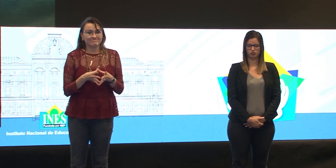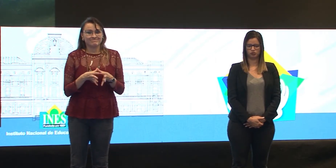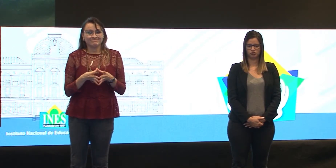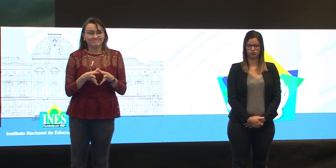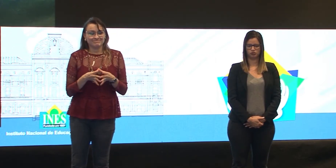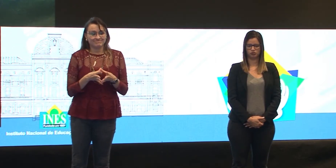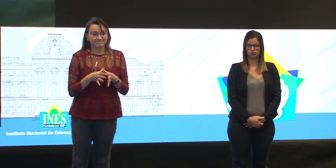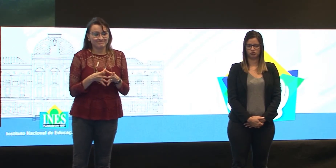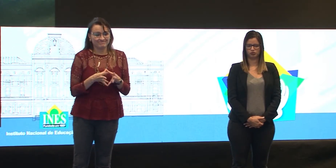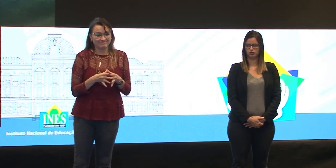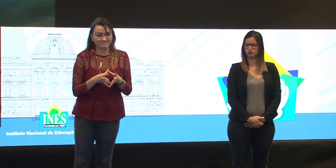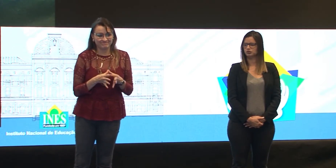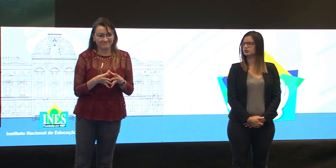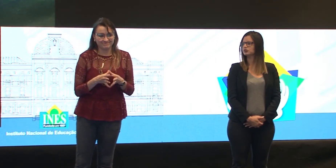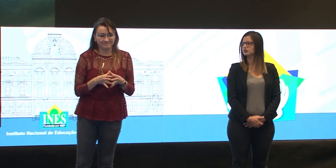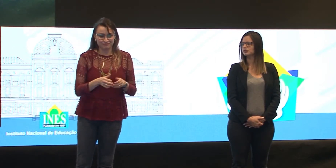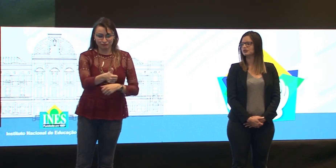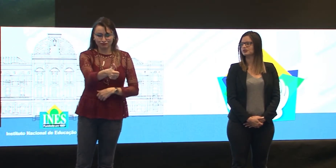Slide.